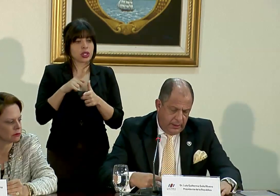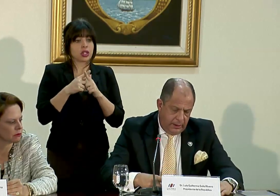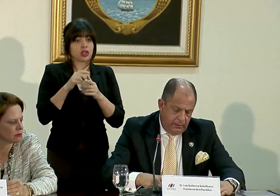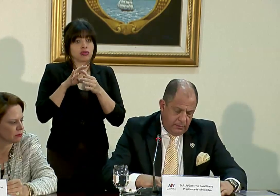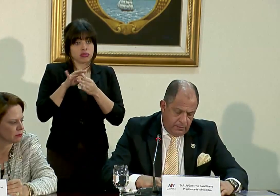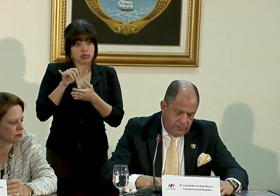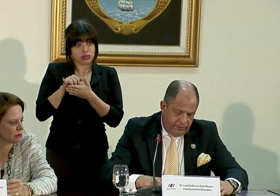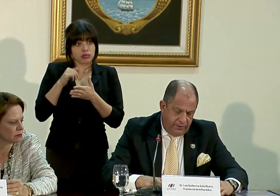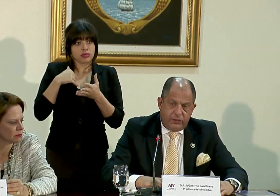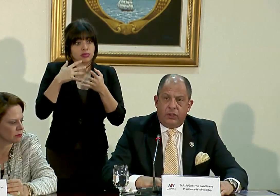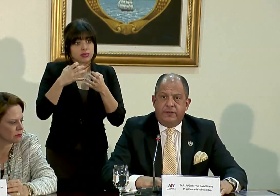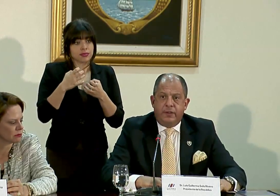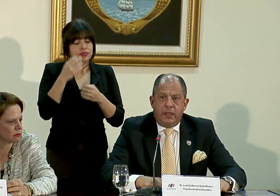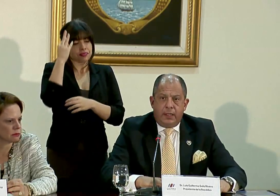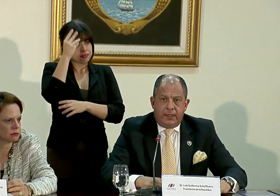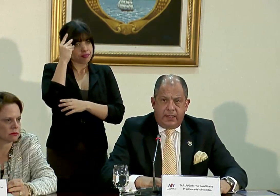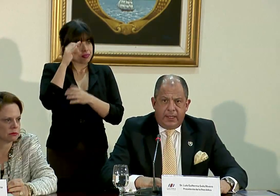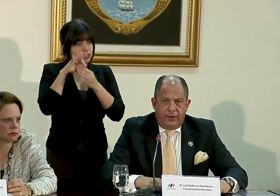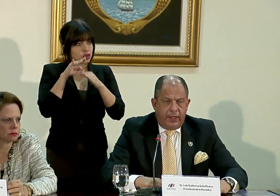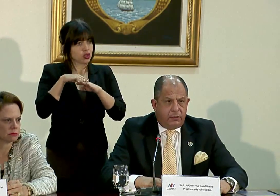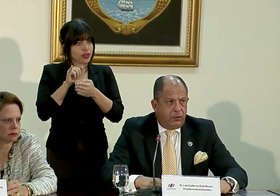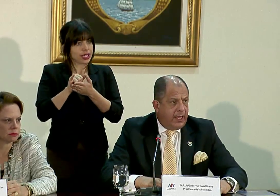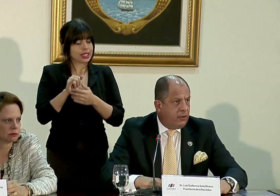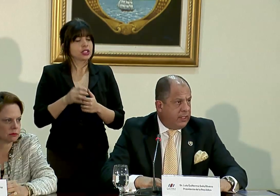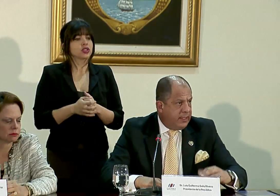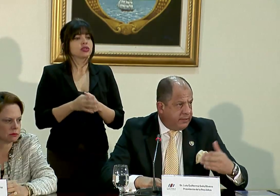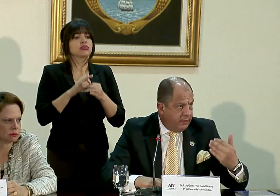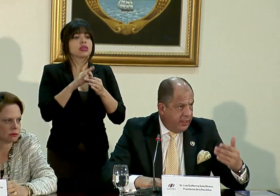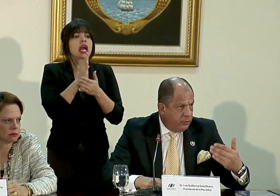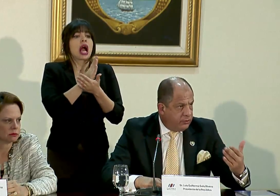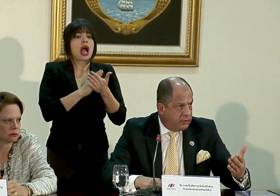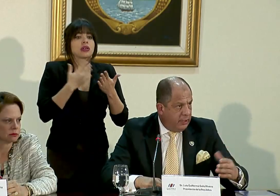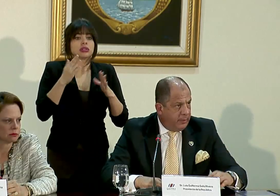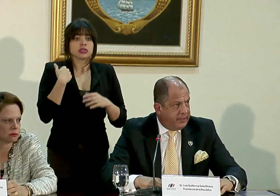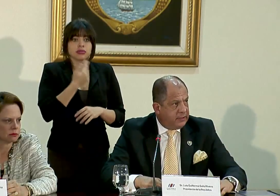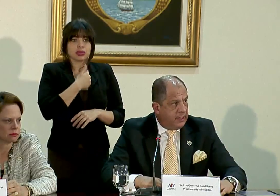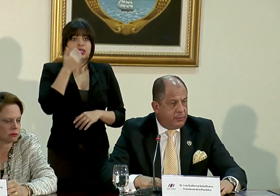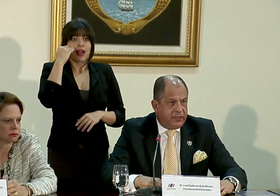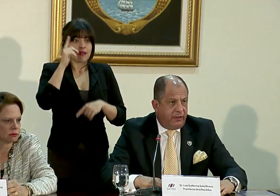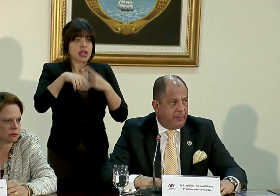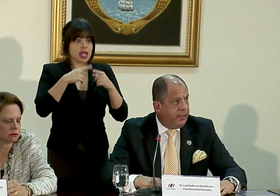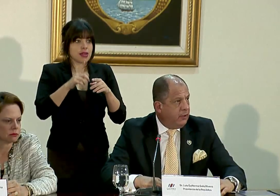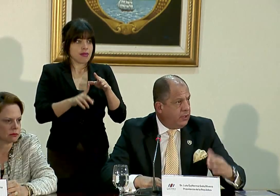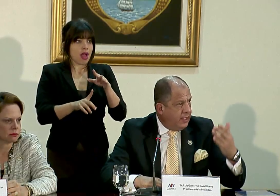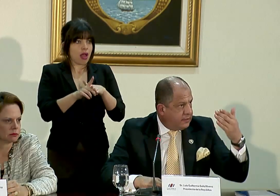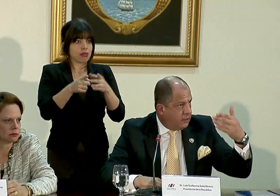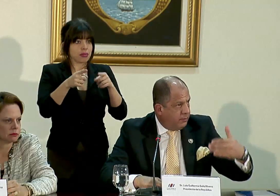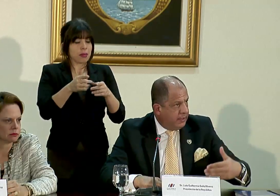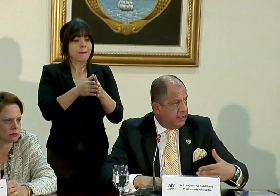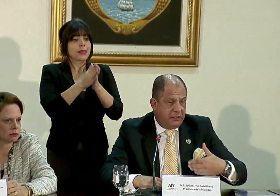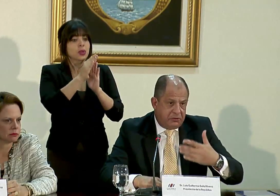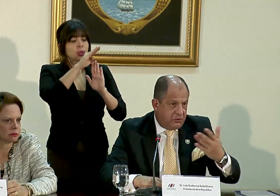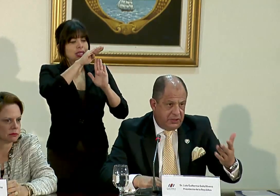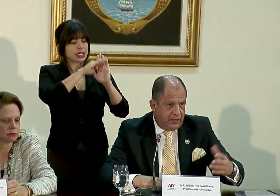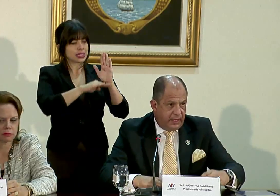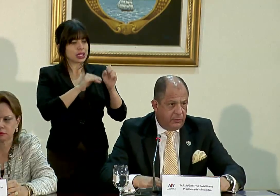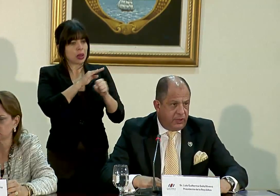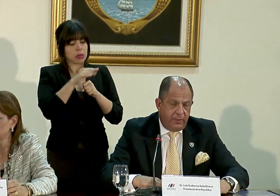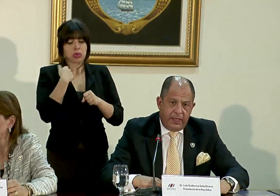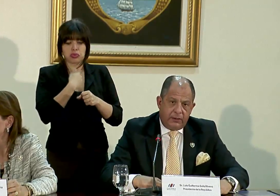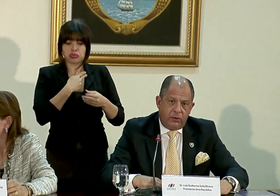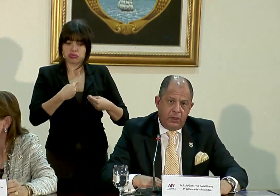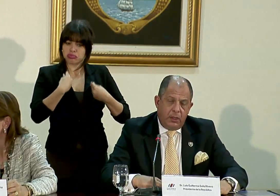reflexiones, que tienen que ver con algo que ya sabíamos se iba a presentar, porque se había pedido una lista completa que nosotros